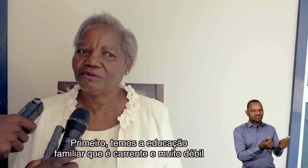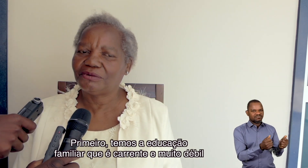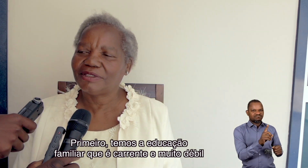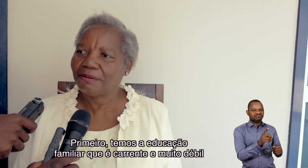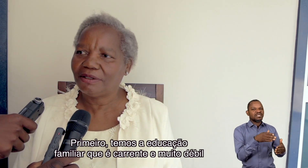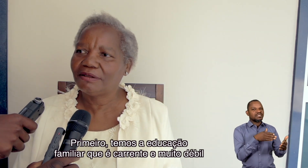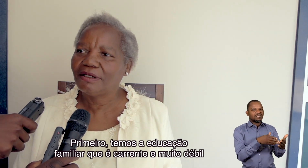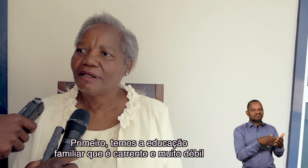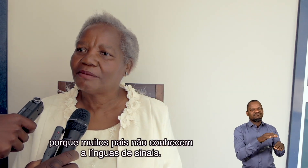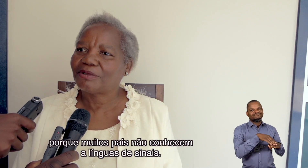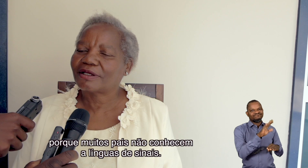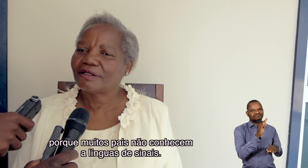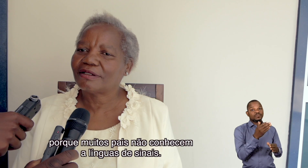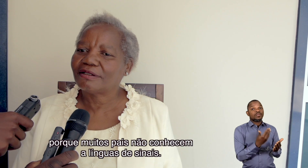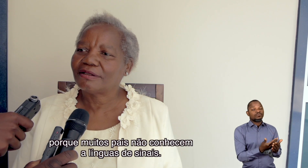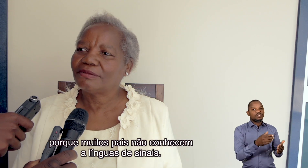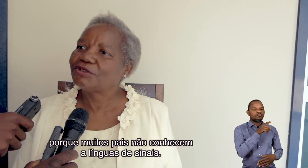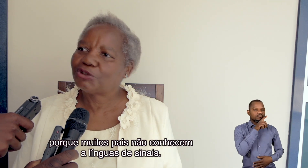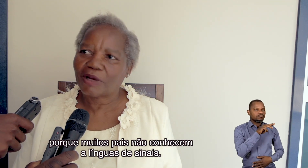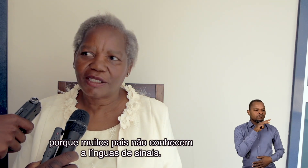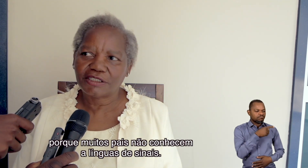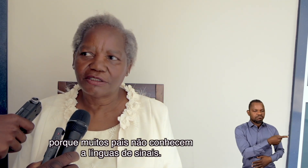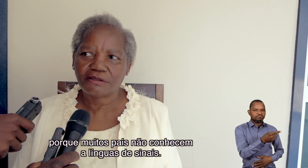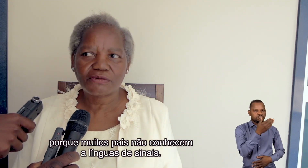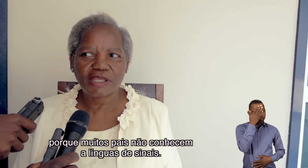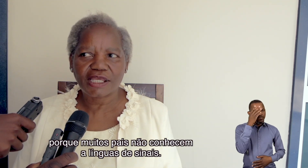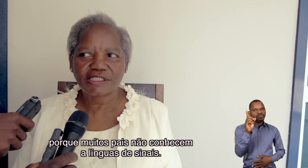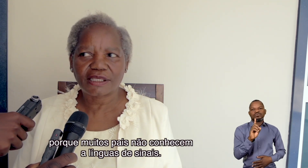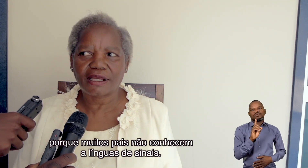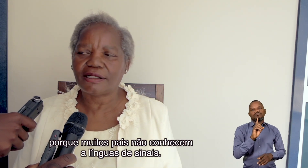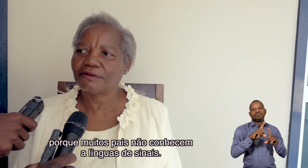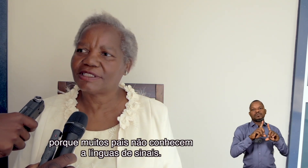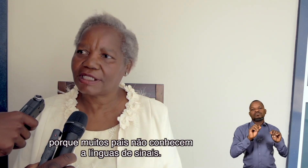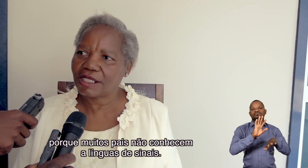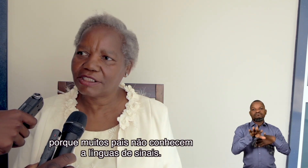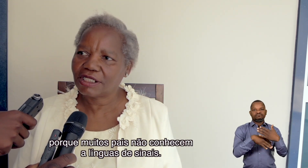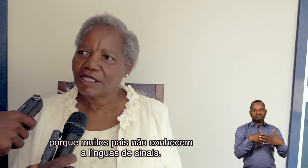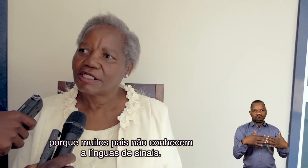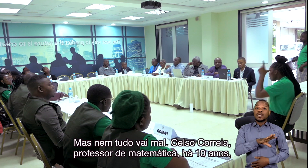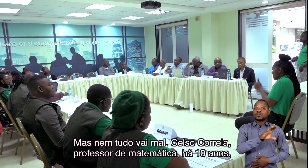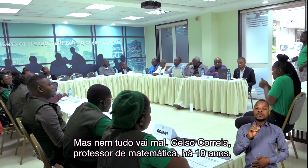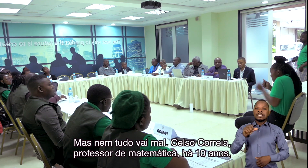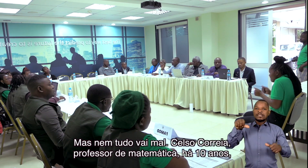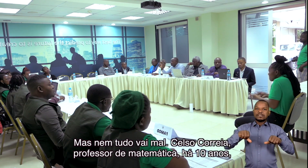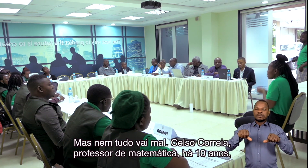débil, porque muitos pais não conhecem a língua de sinais. Mas nem tudo